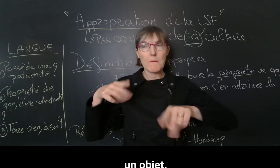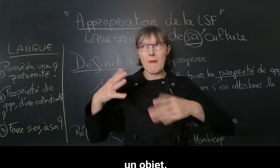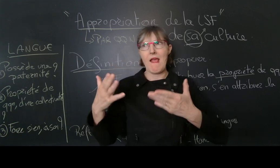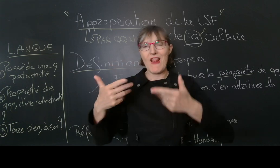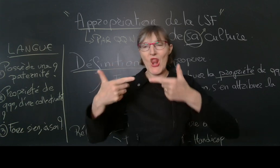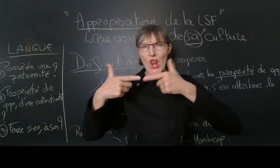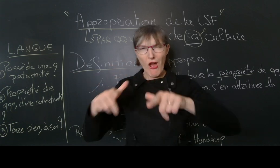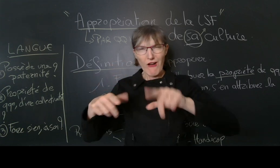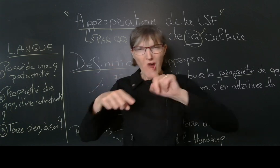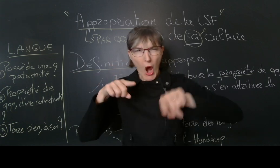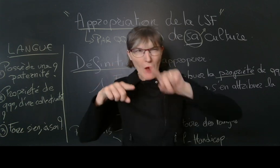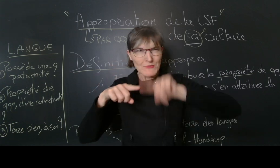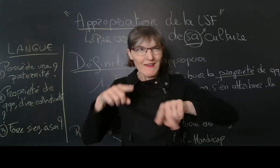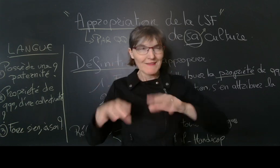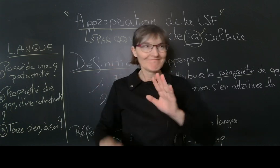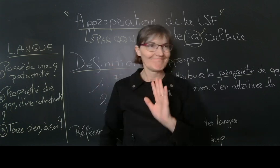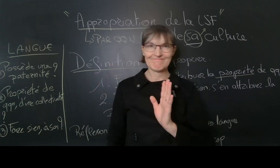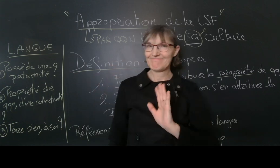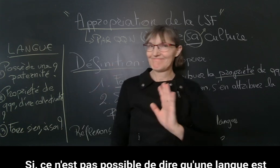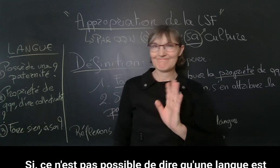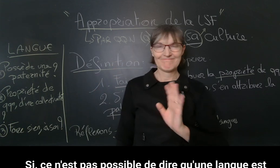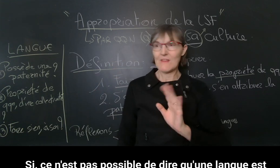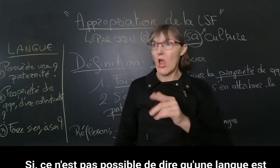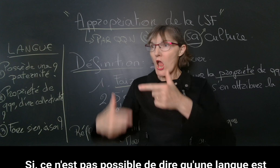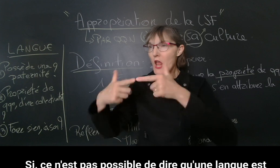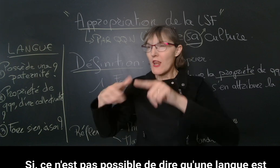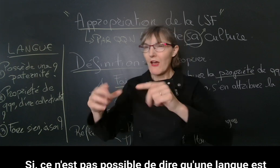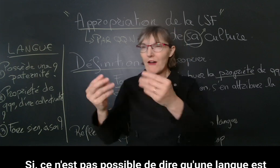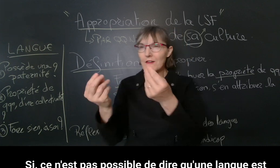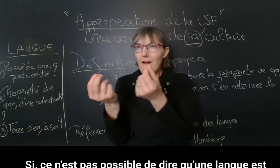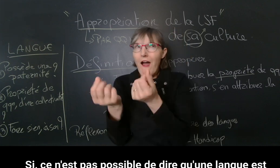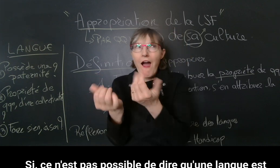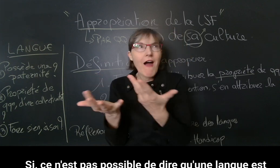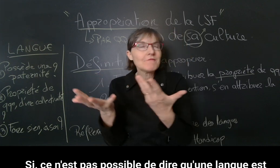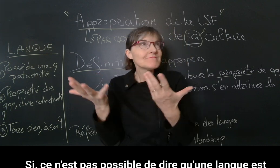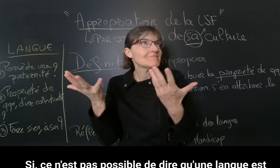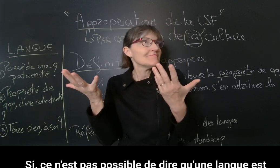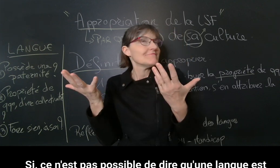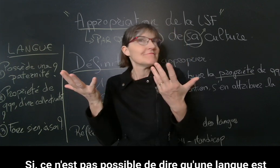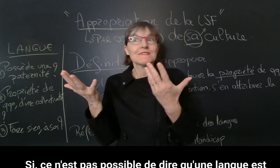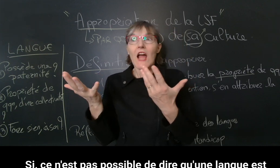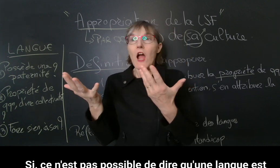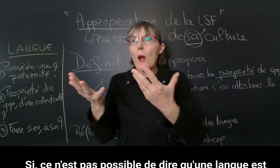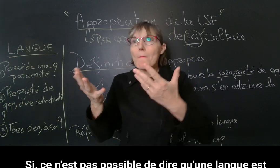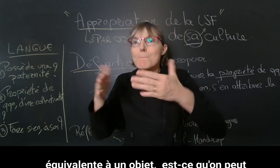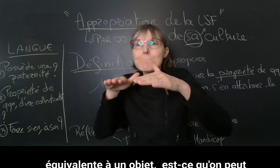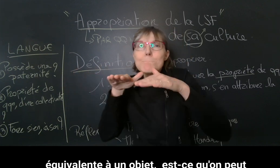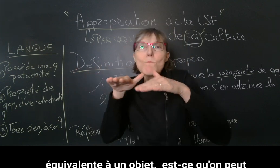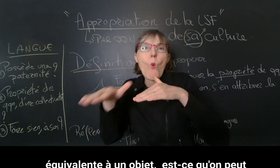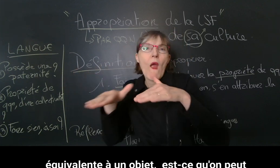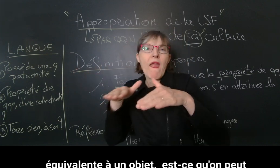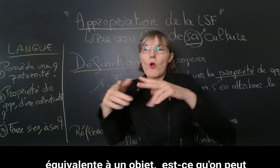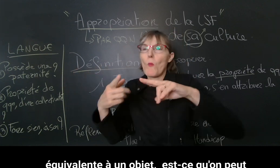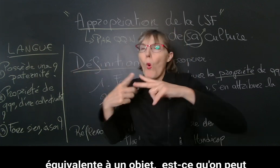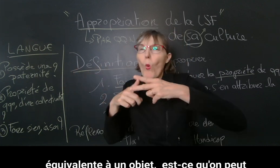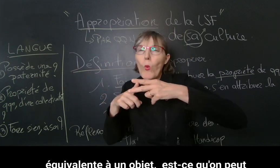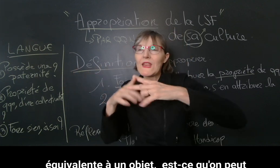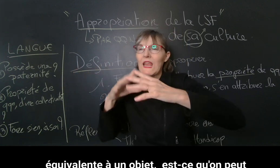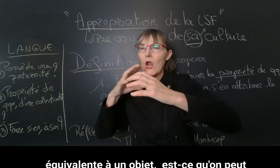si c'est pas possible de dire qu'une langue est équivalente à un objet alors